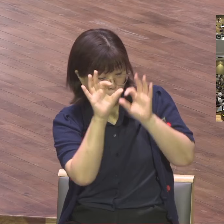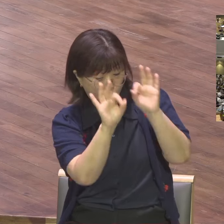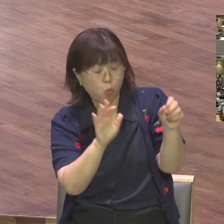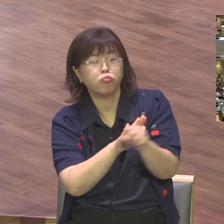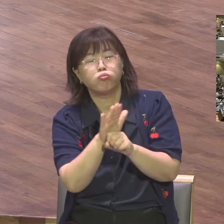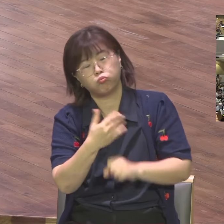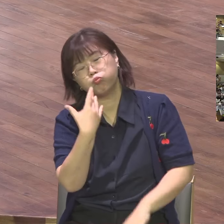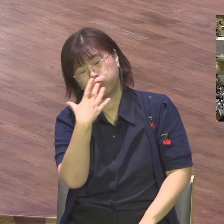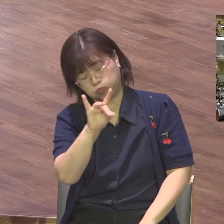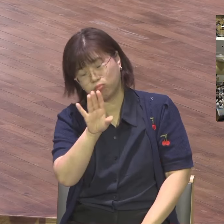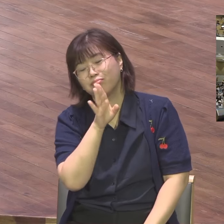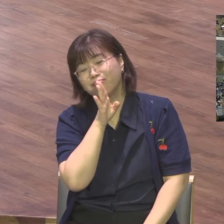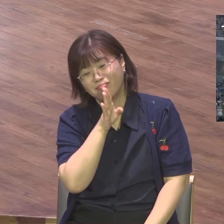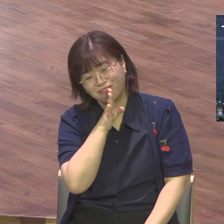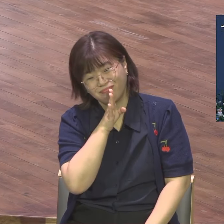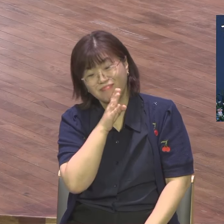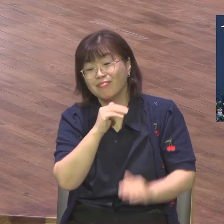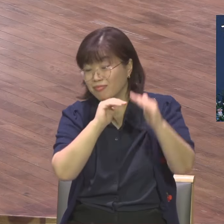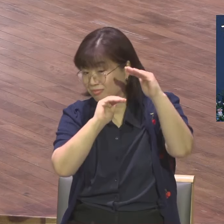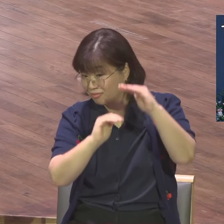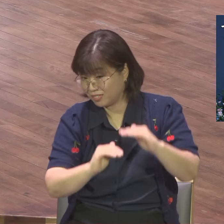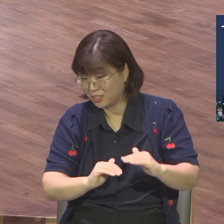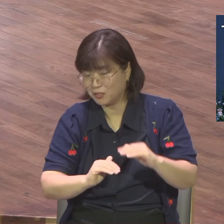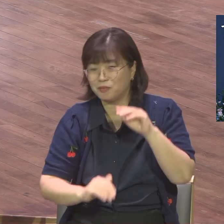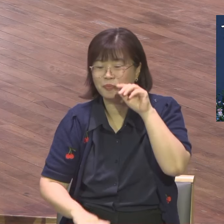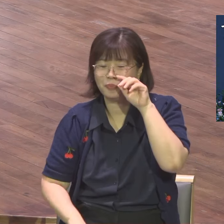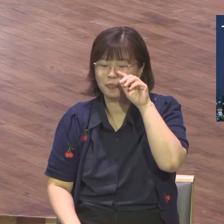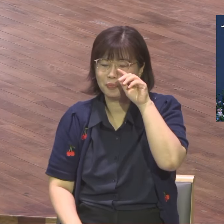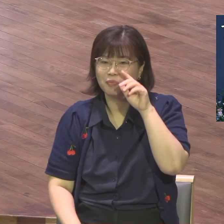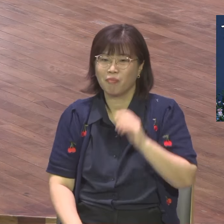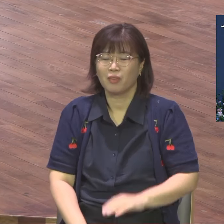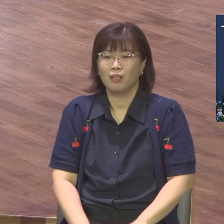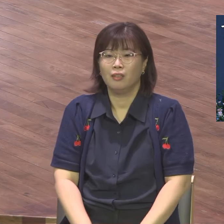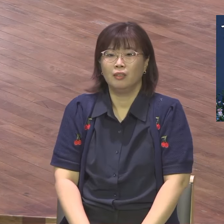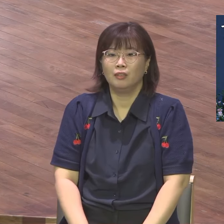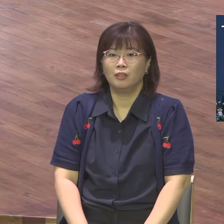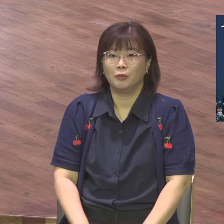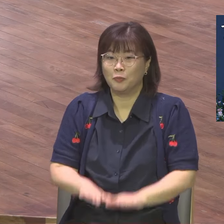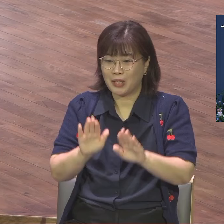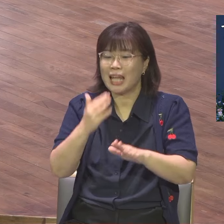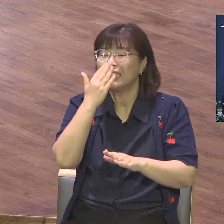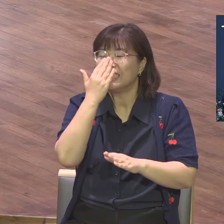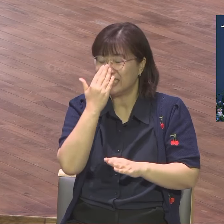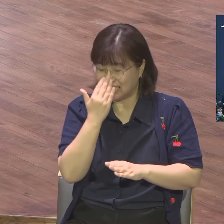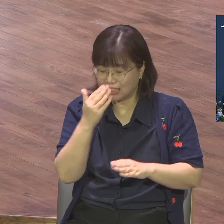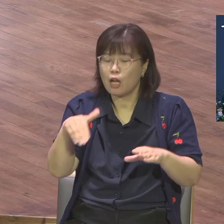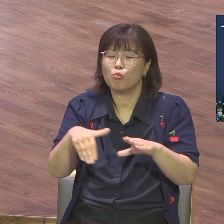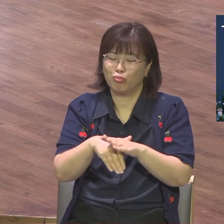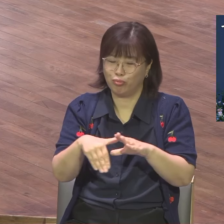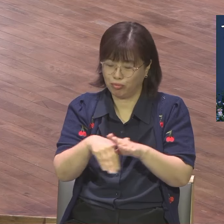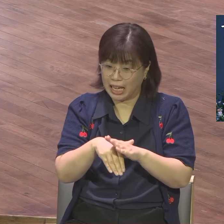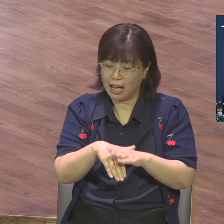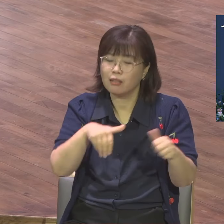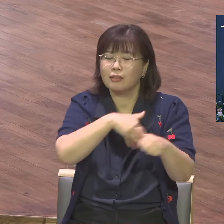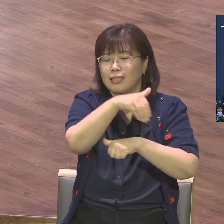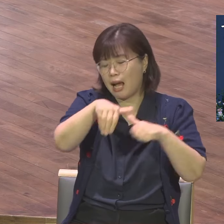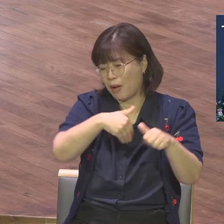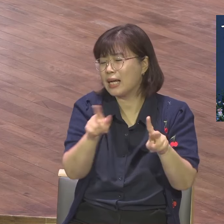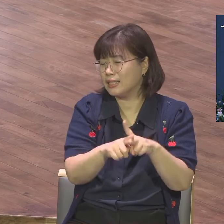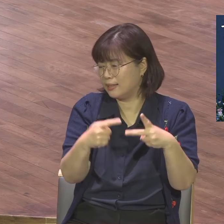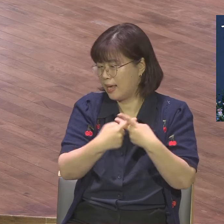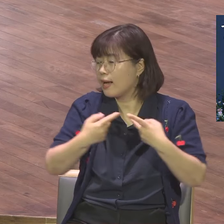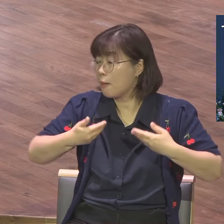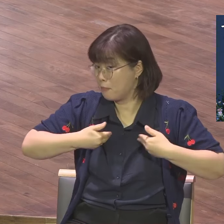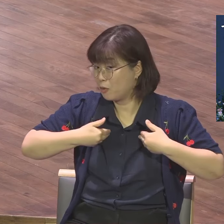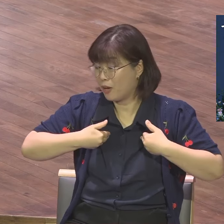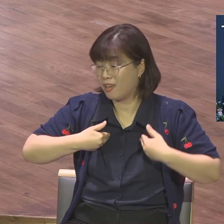사랑함이 마땅하니라. 자, 오늘 본문 내용 보면요 당시의 이 문화적 상황을 고려해 볼 때 아주 그냥